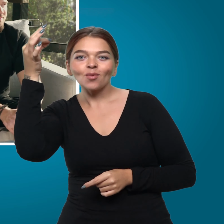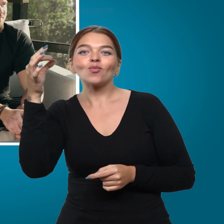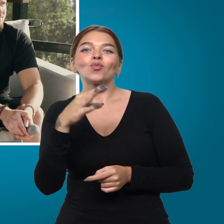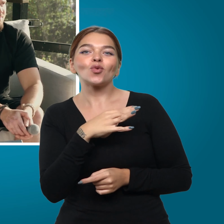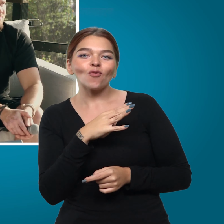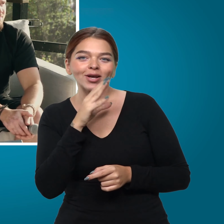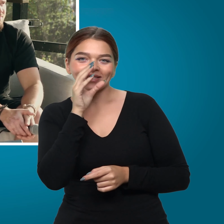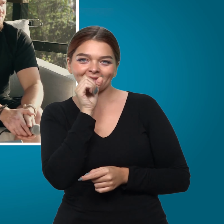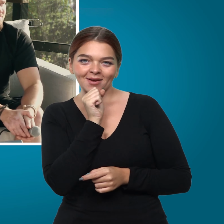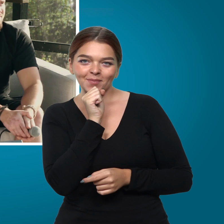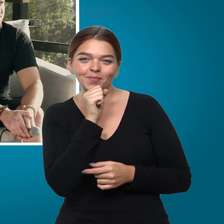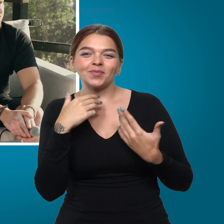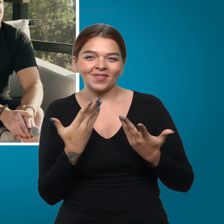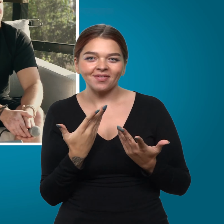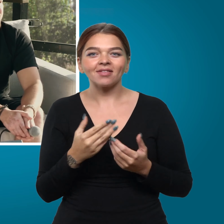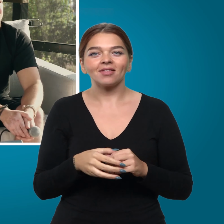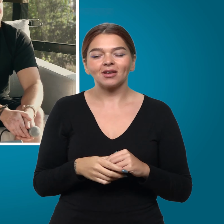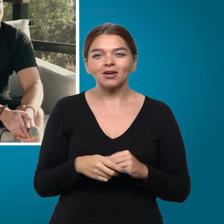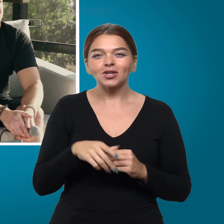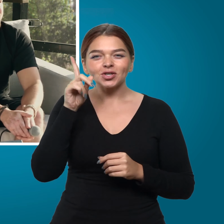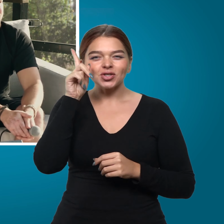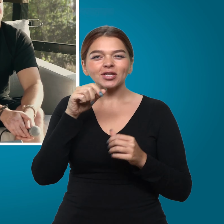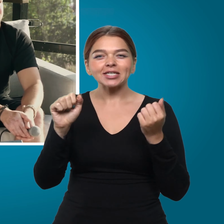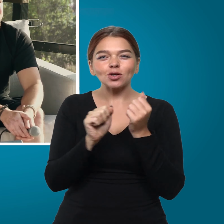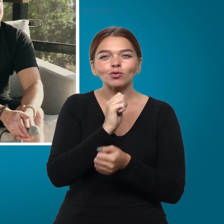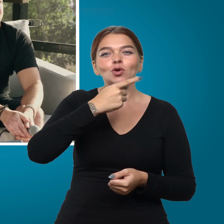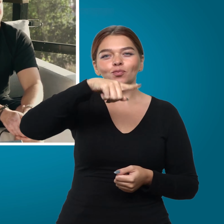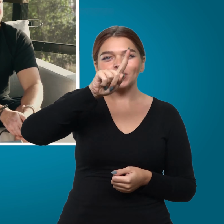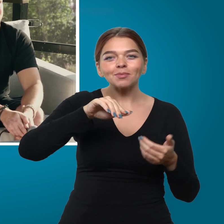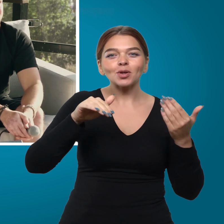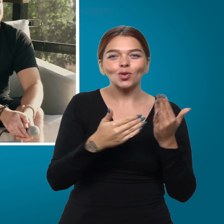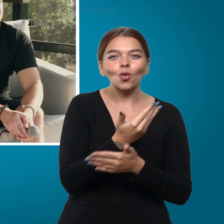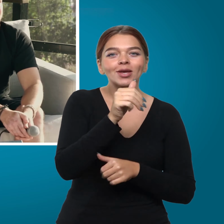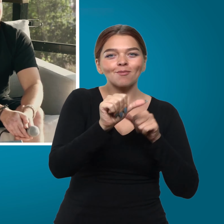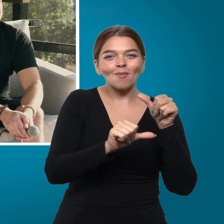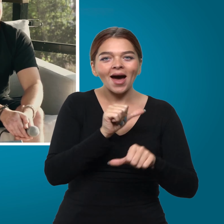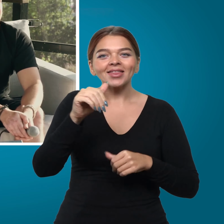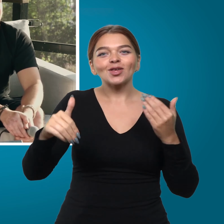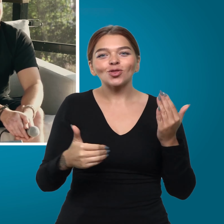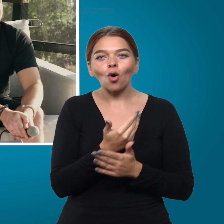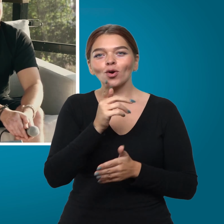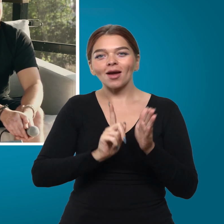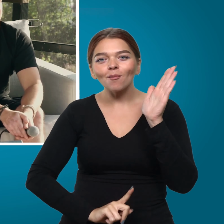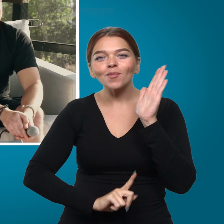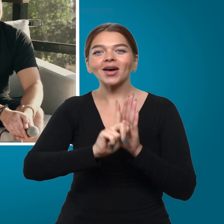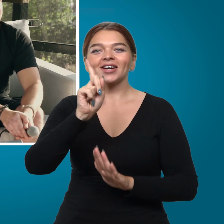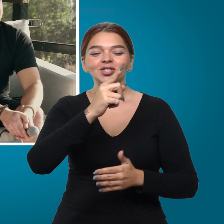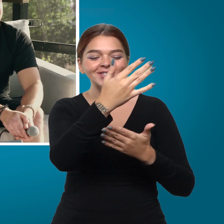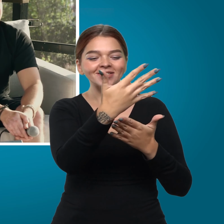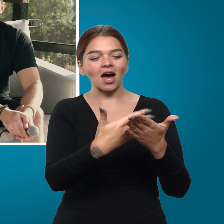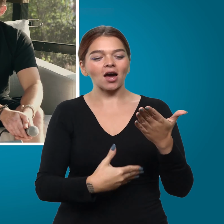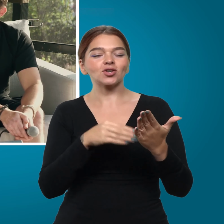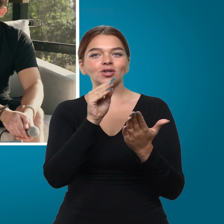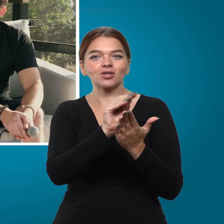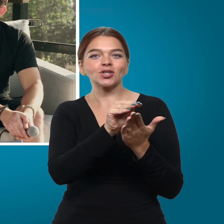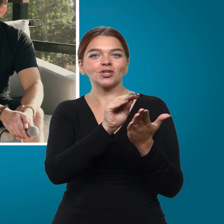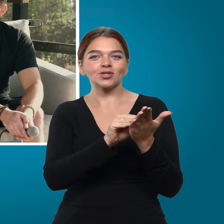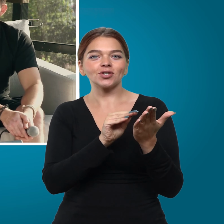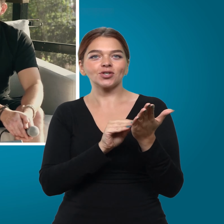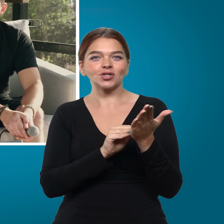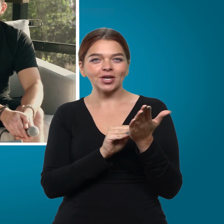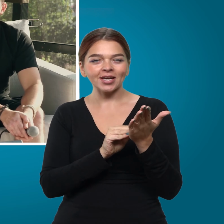svajonė, apie kurią kartais net nedrįsi niekam sakyti. Ta svajonė, kur, žinot, būna sausio pirma, nauji metai,